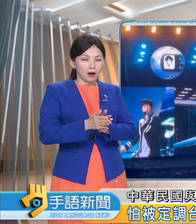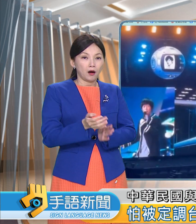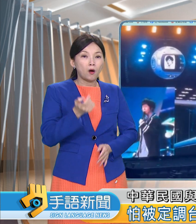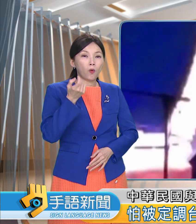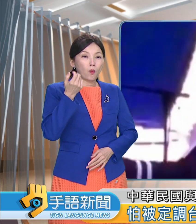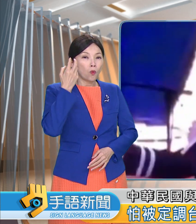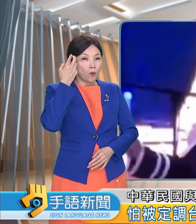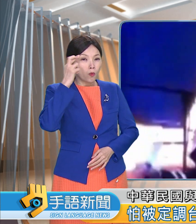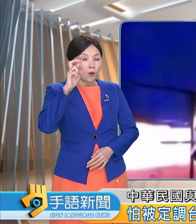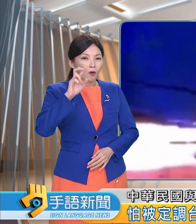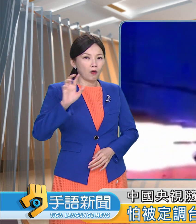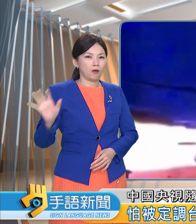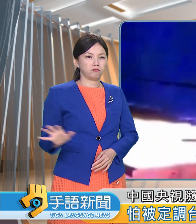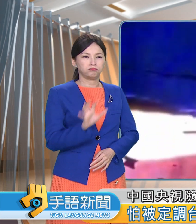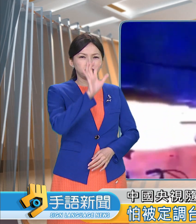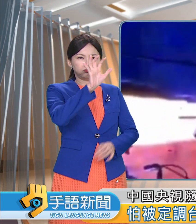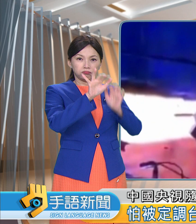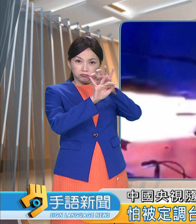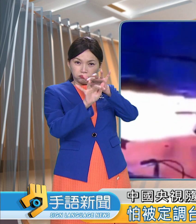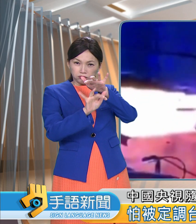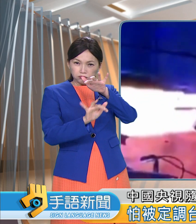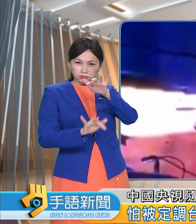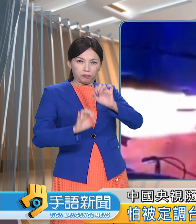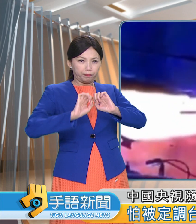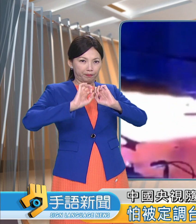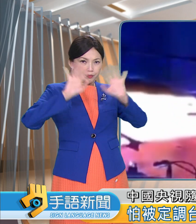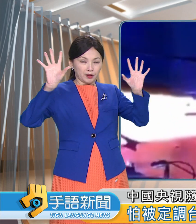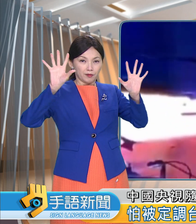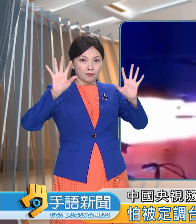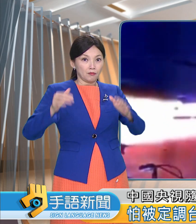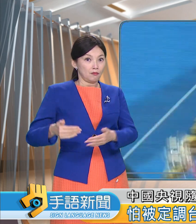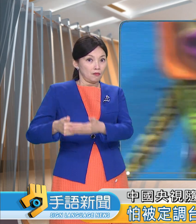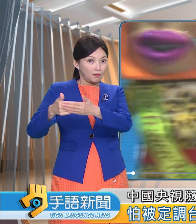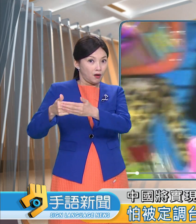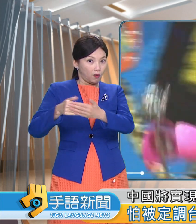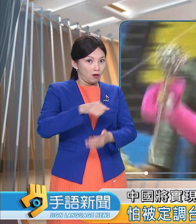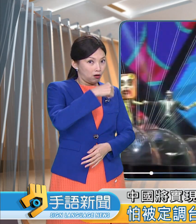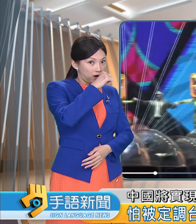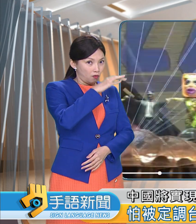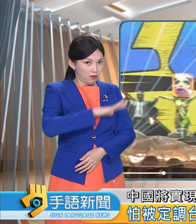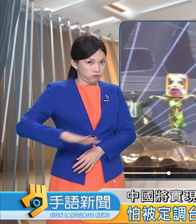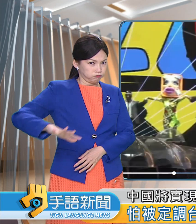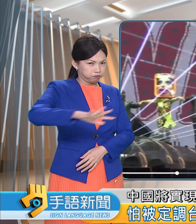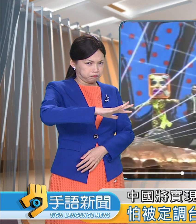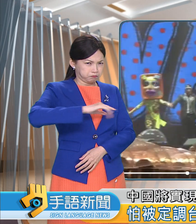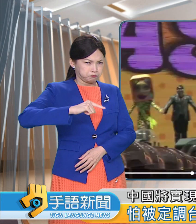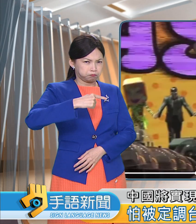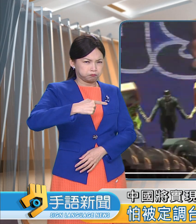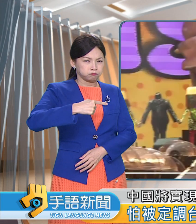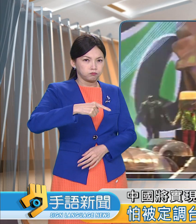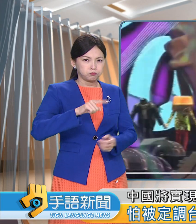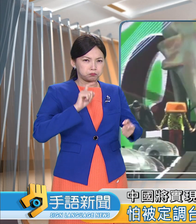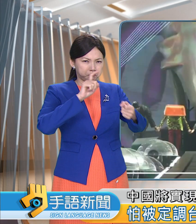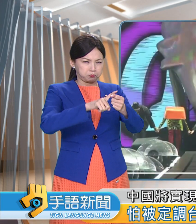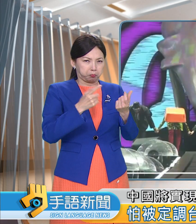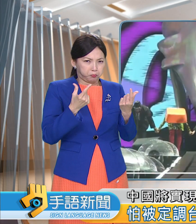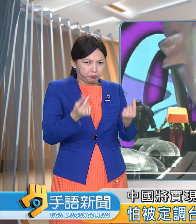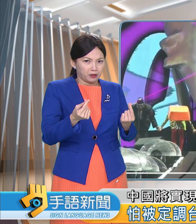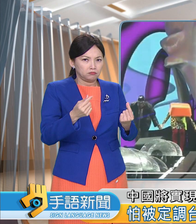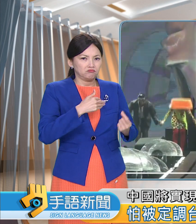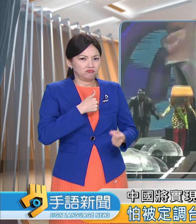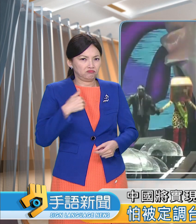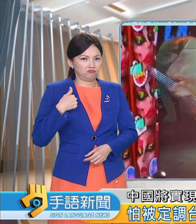属。中国央视随即在微博发出了中国将实现完全统一等文